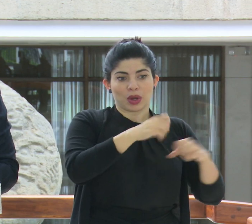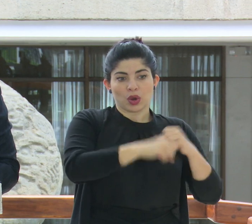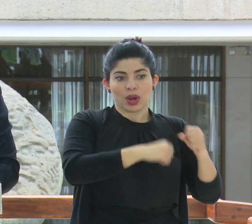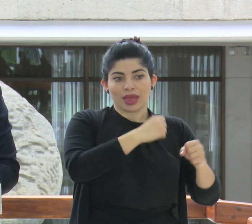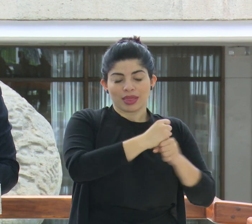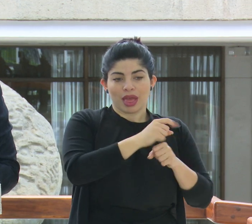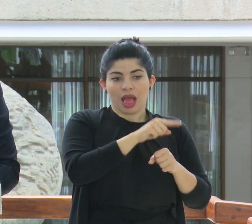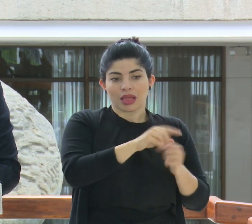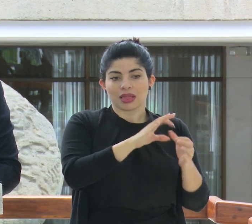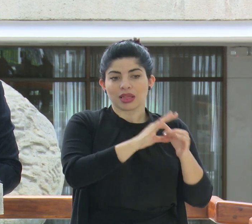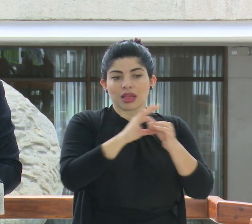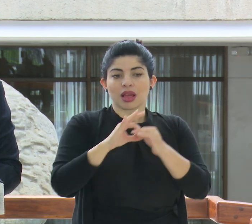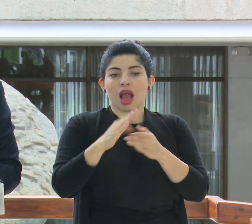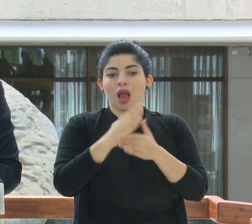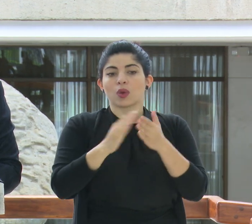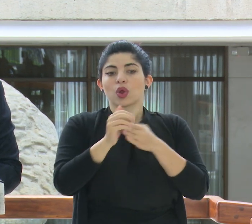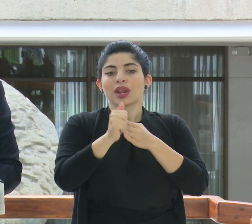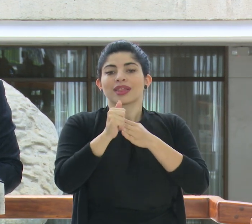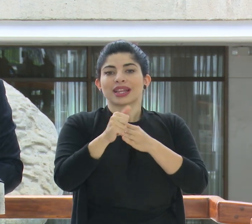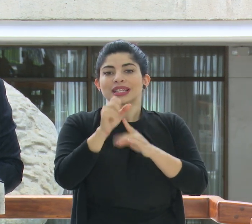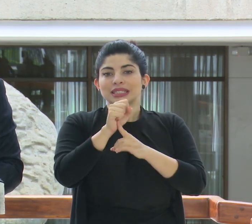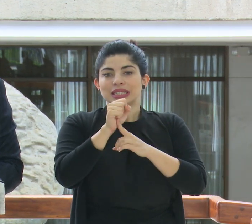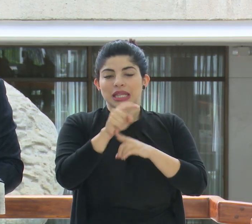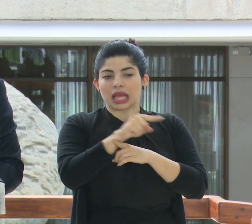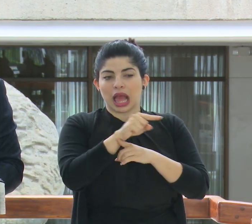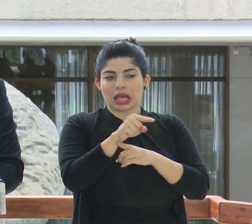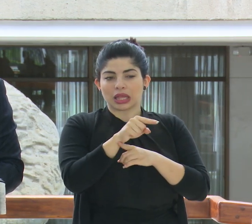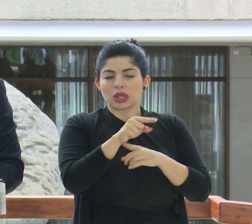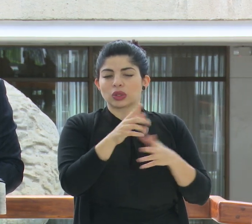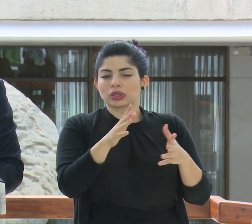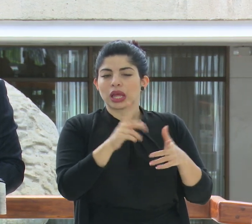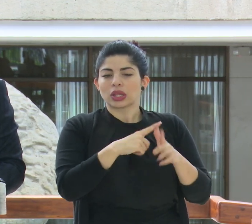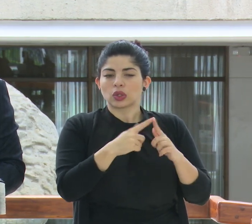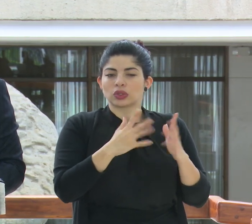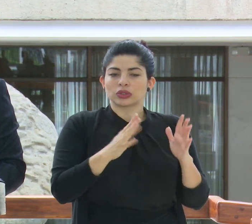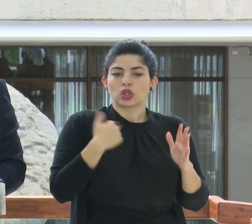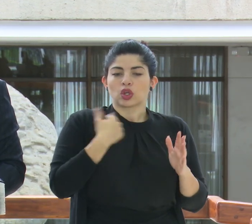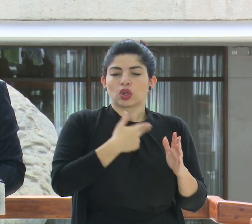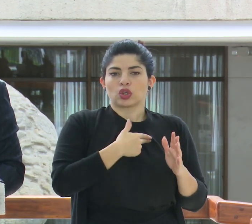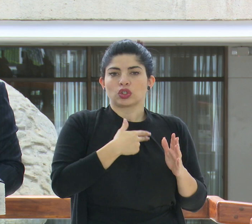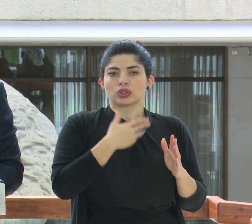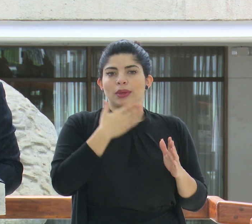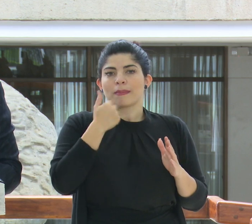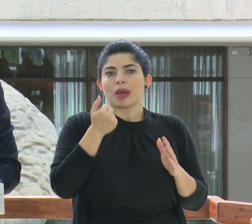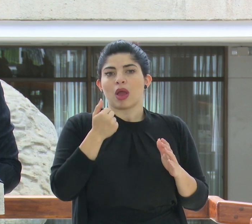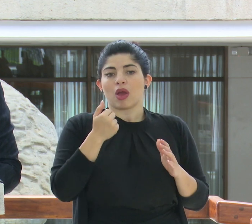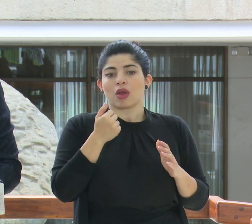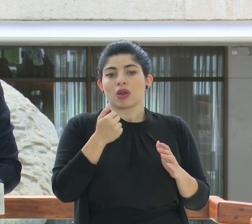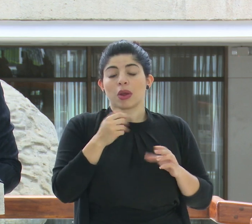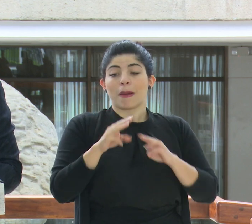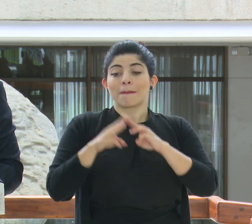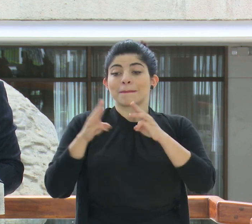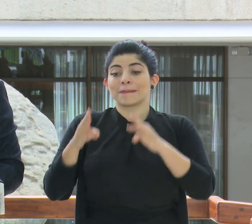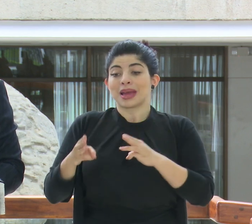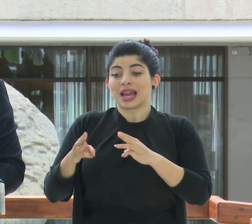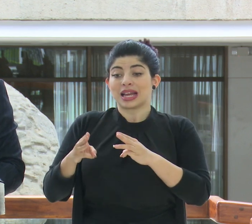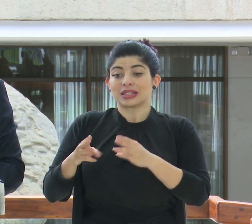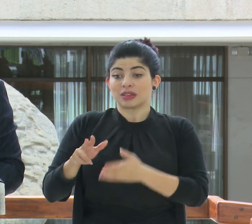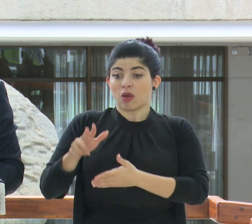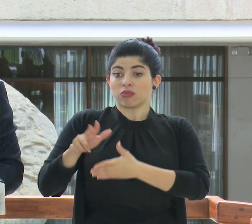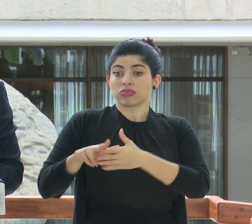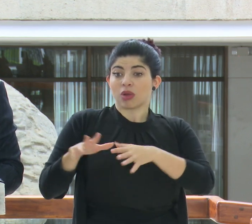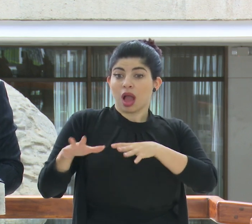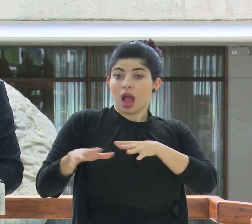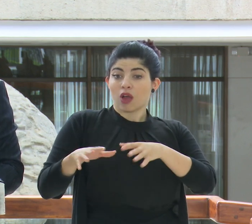con algunos de los liderazgos sindicales. Creemos que antes de validar esas mesas en un acto